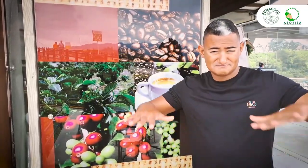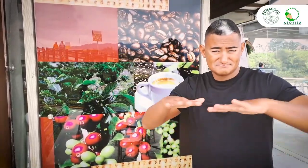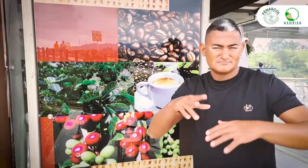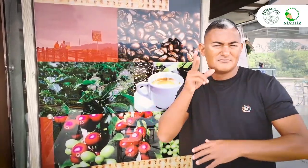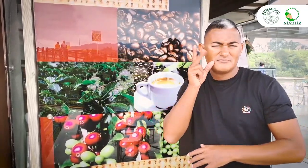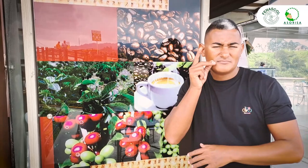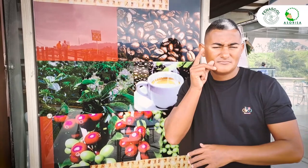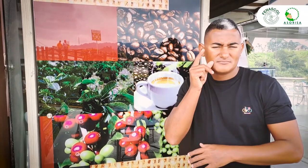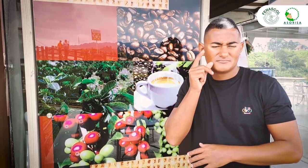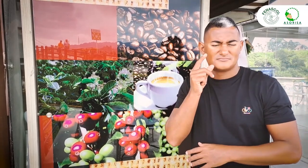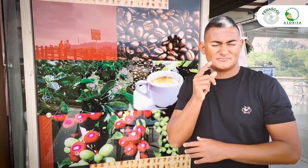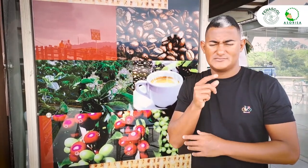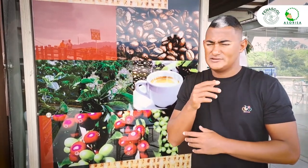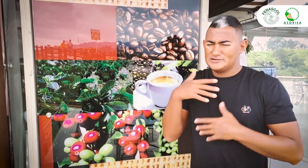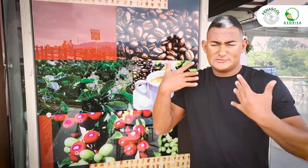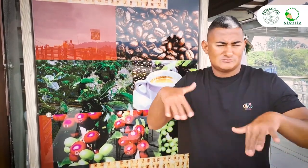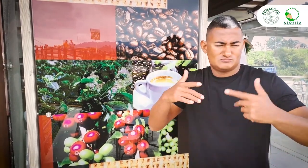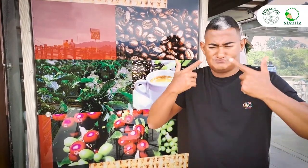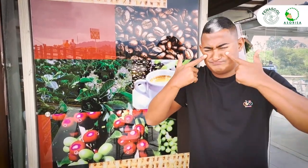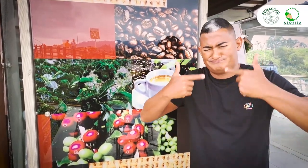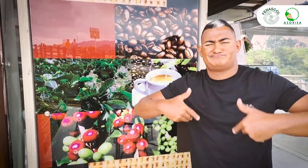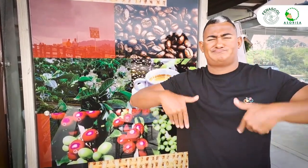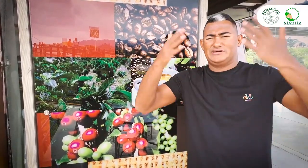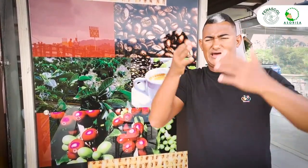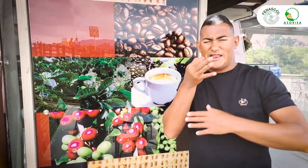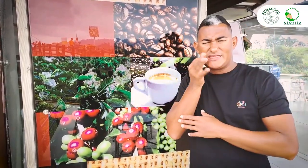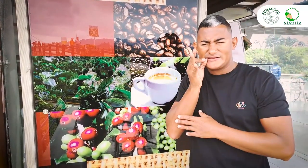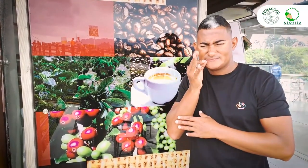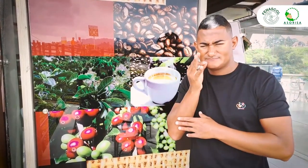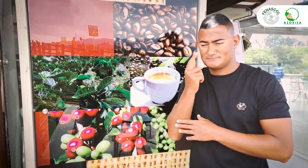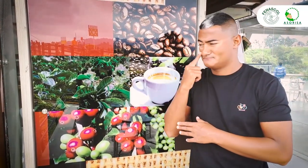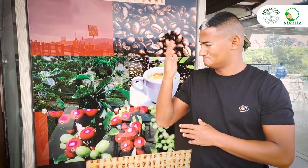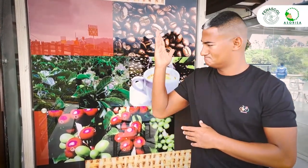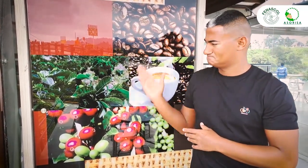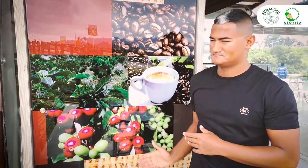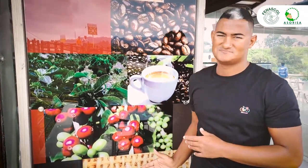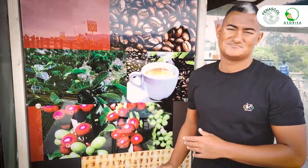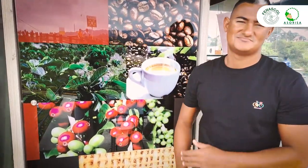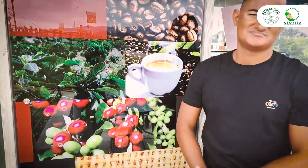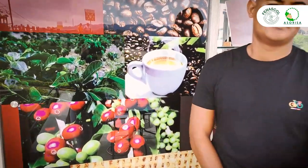Pereira es famosa por ser un territorio cafetero. ¡Acompáñenme!